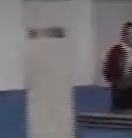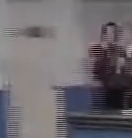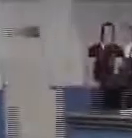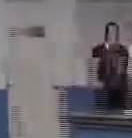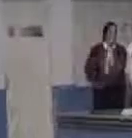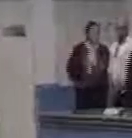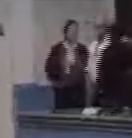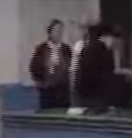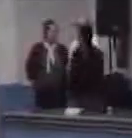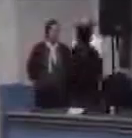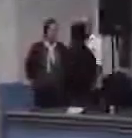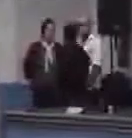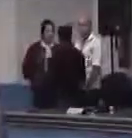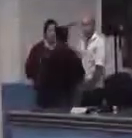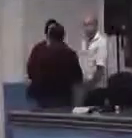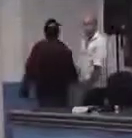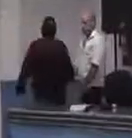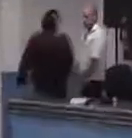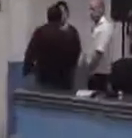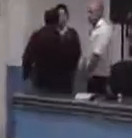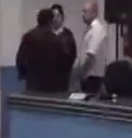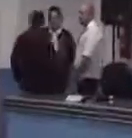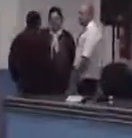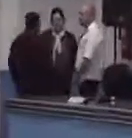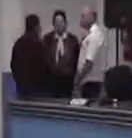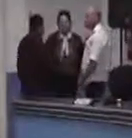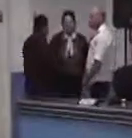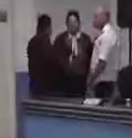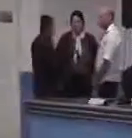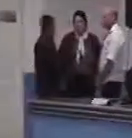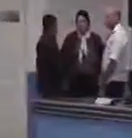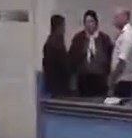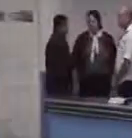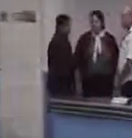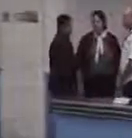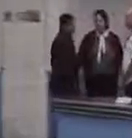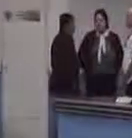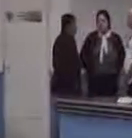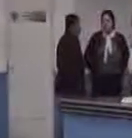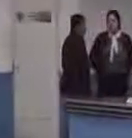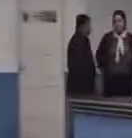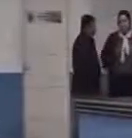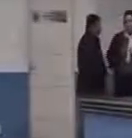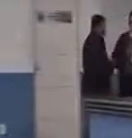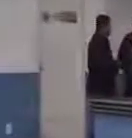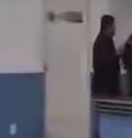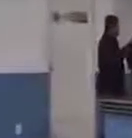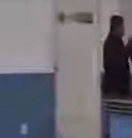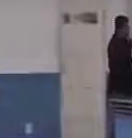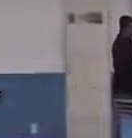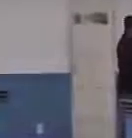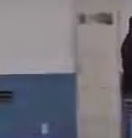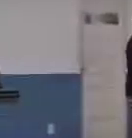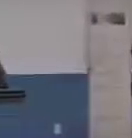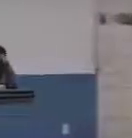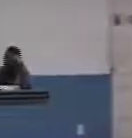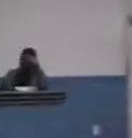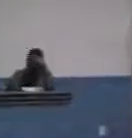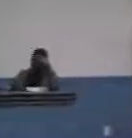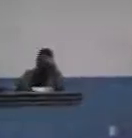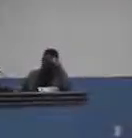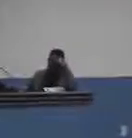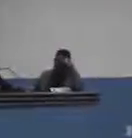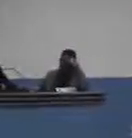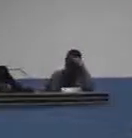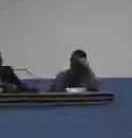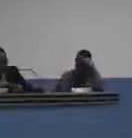de coeficiente de atualização dos termos da legislação própria dele, os seus vencimentos